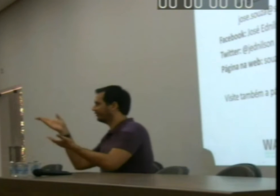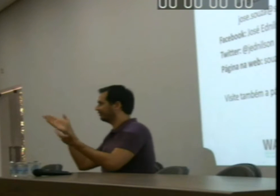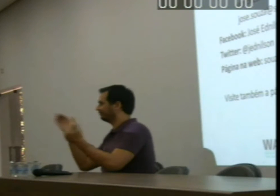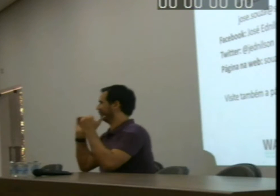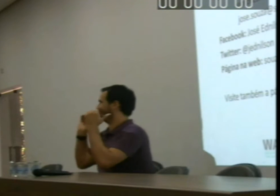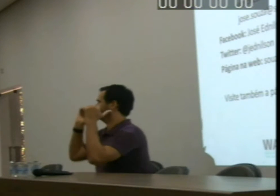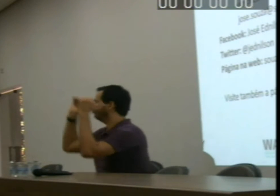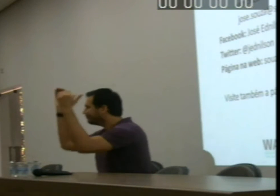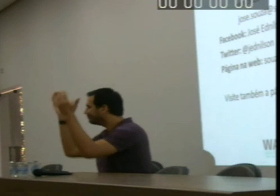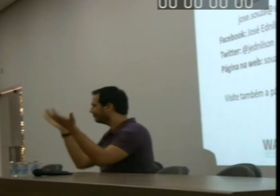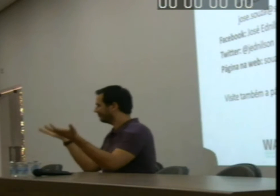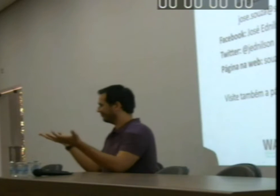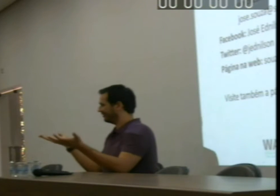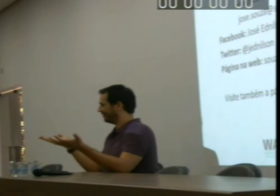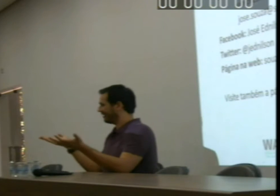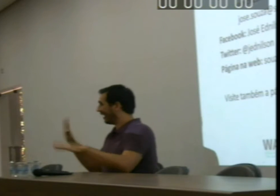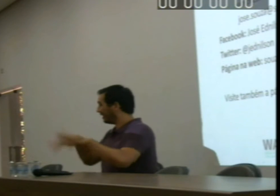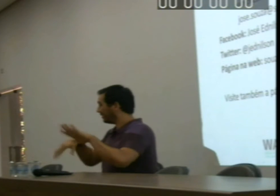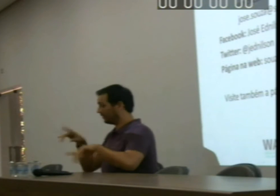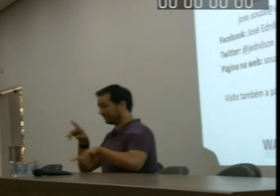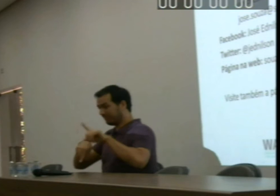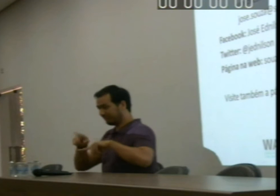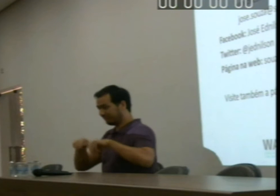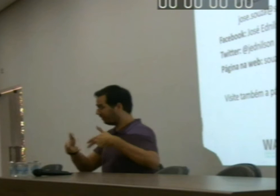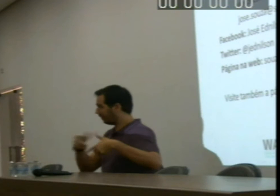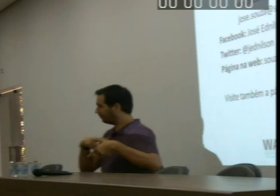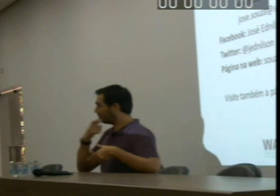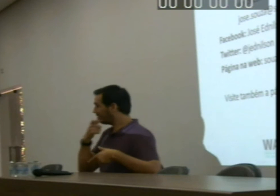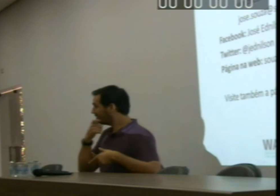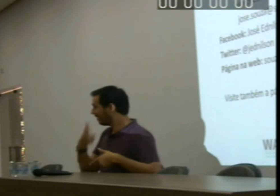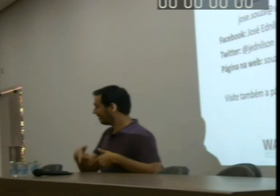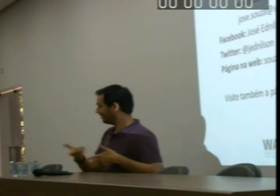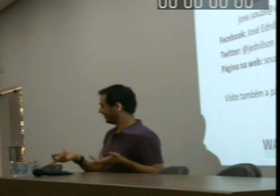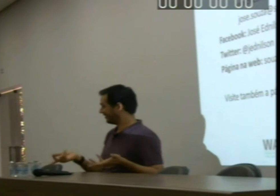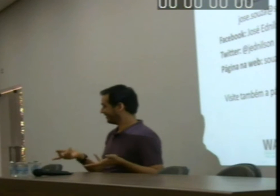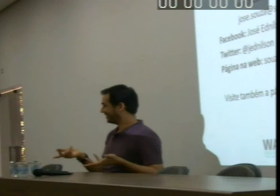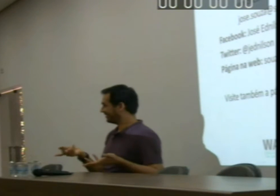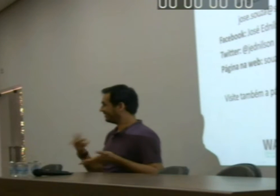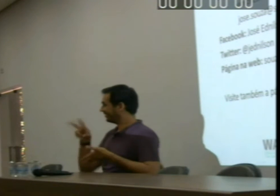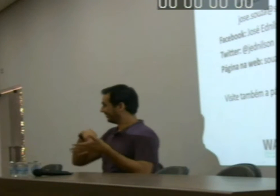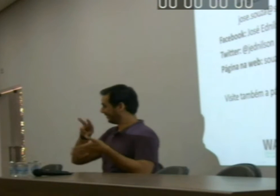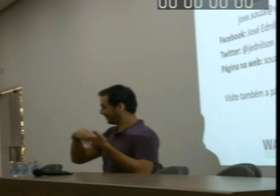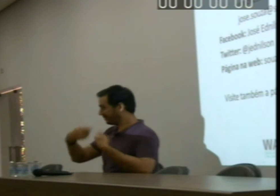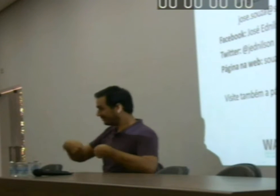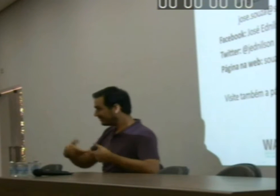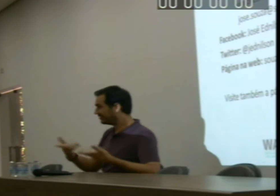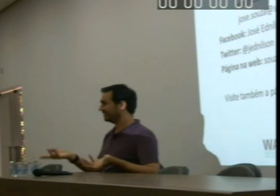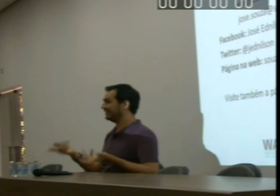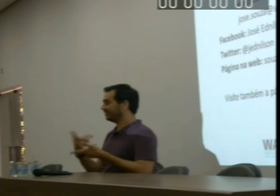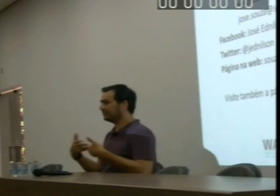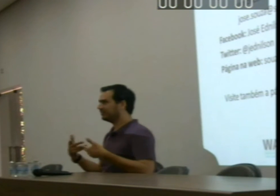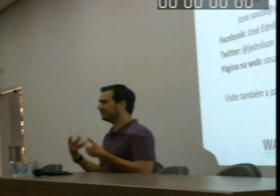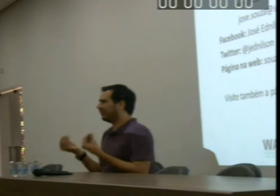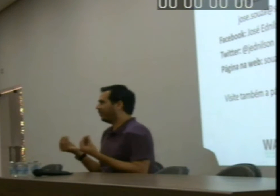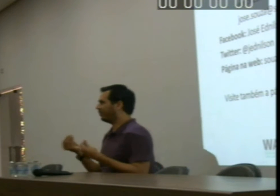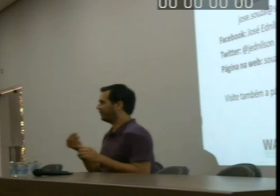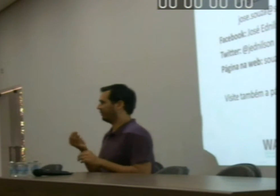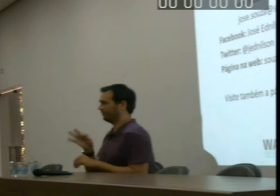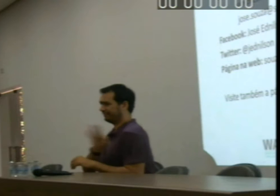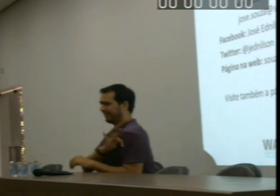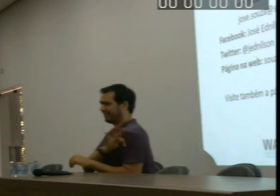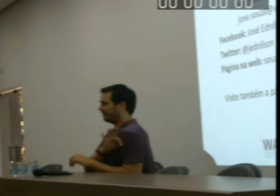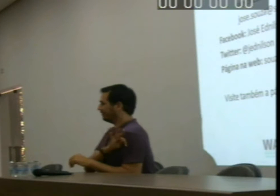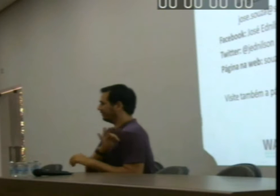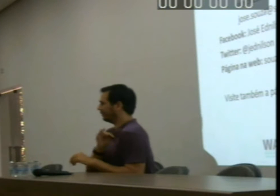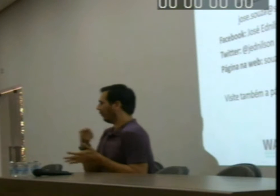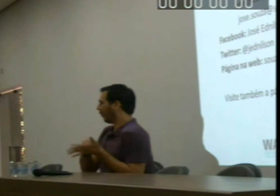junto também o doutorado no mesmo nível eu tem que tá M precisa saber o inglês precisa ler precisa saber